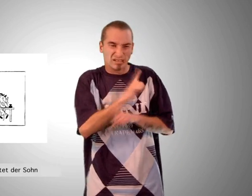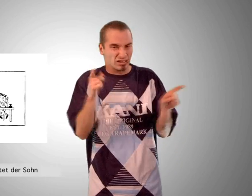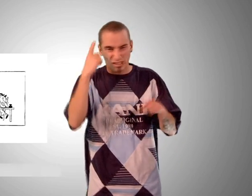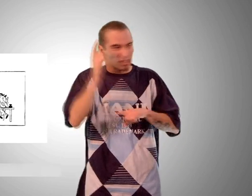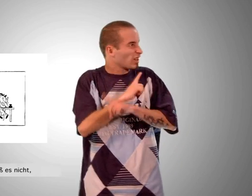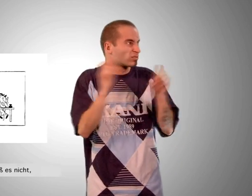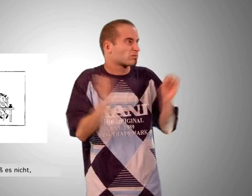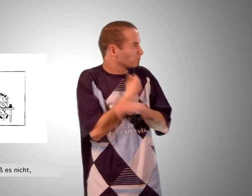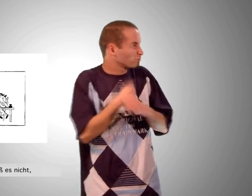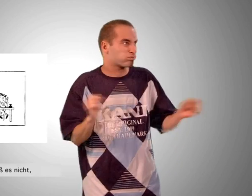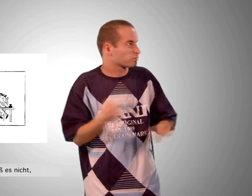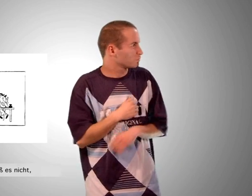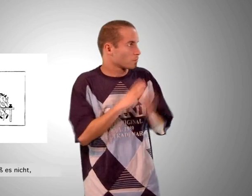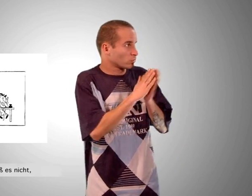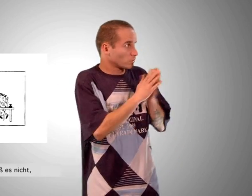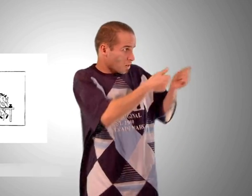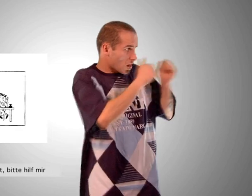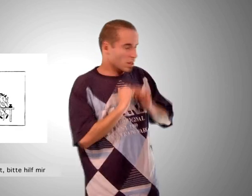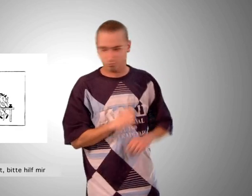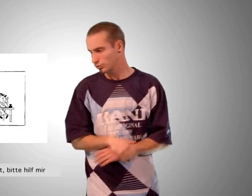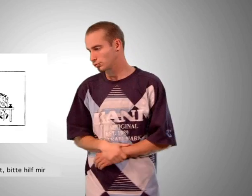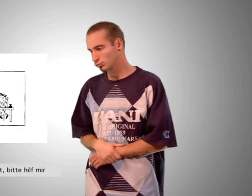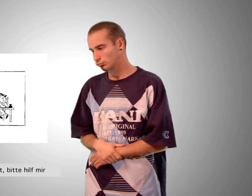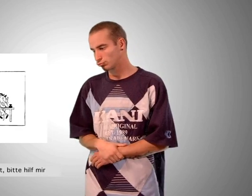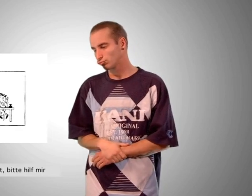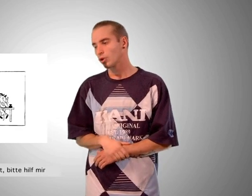Sohn: Nein, ich weiß es nicht. Ich kann das nicht. Bitte hilf mir.